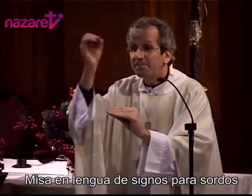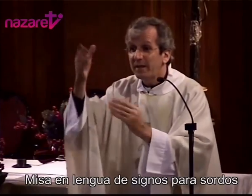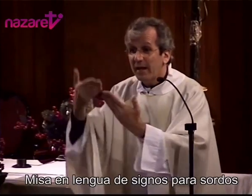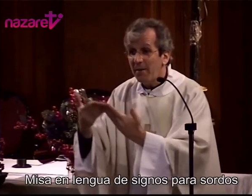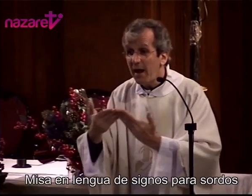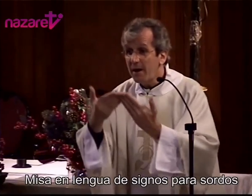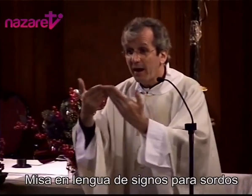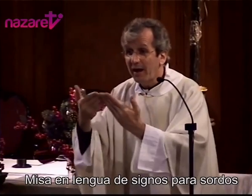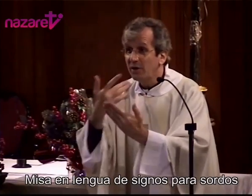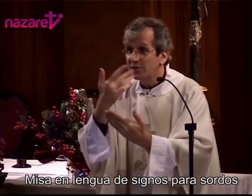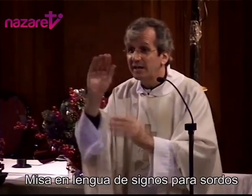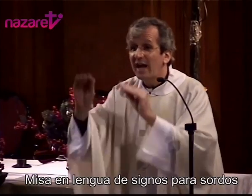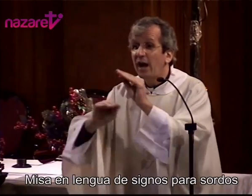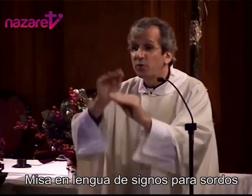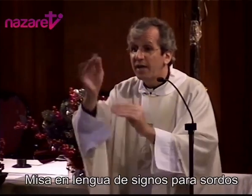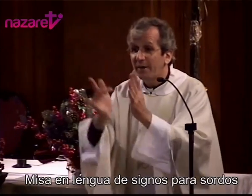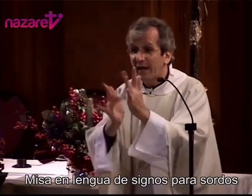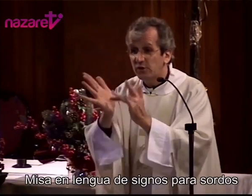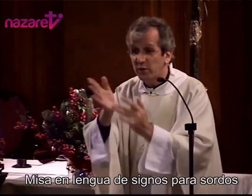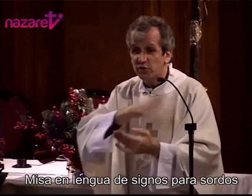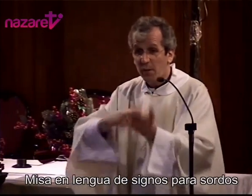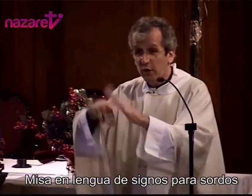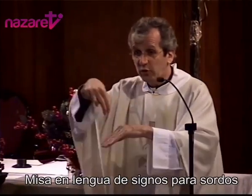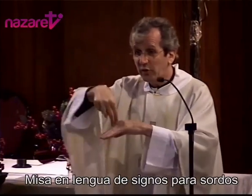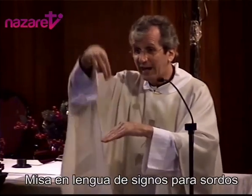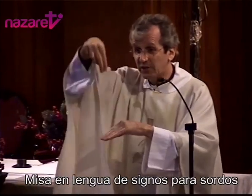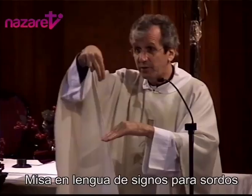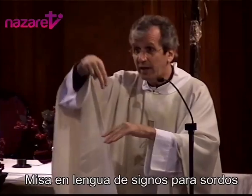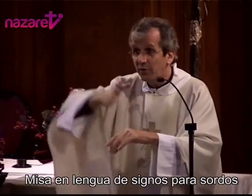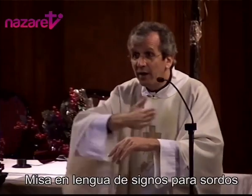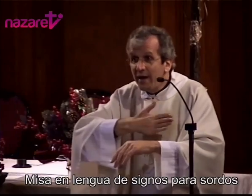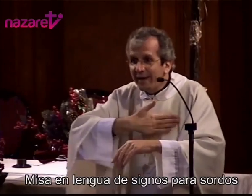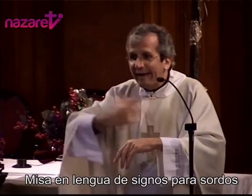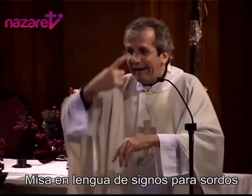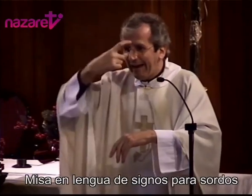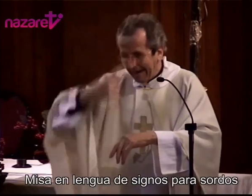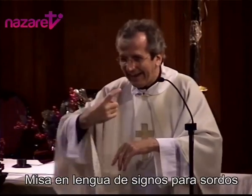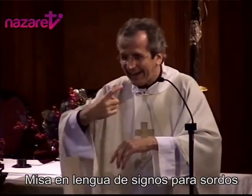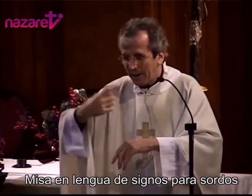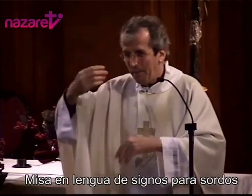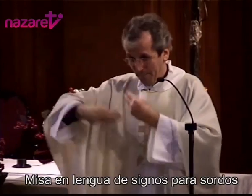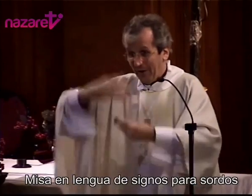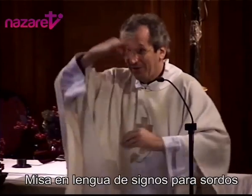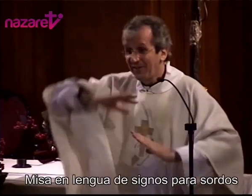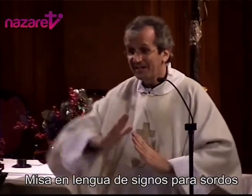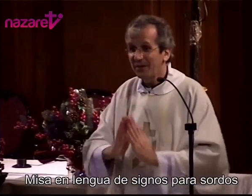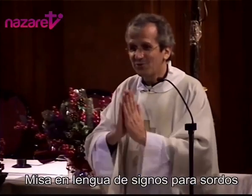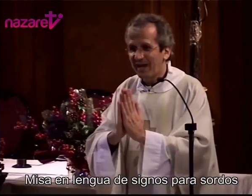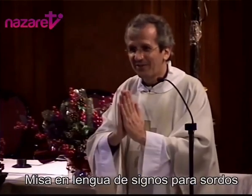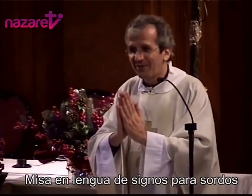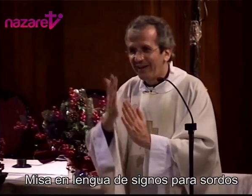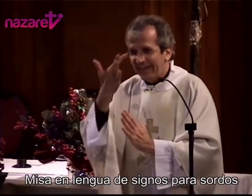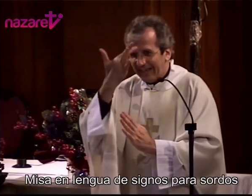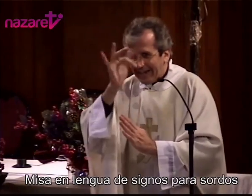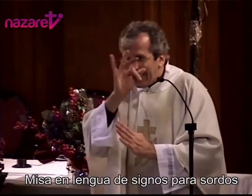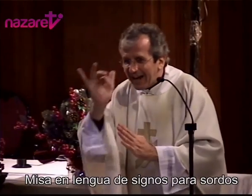se les predicaba el Evangelio, se les anunciaba que Jesucristo ha muerto y ha resucitado, que querían creer por la acción del Espíritu